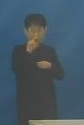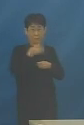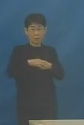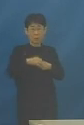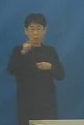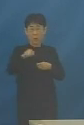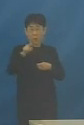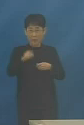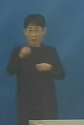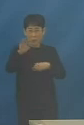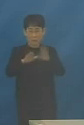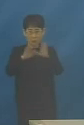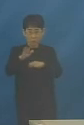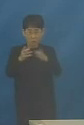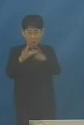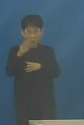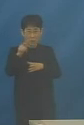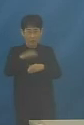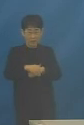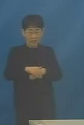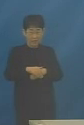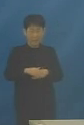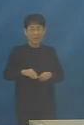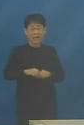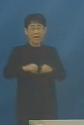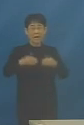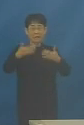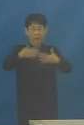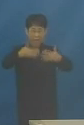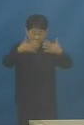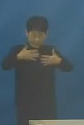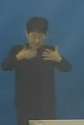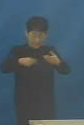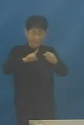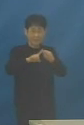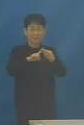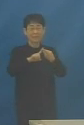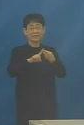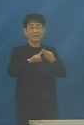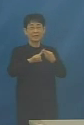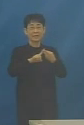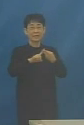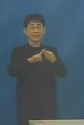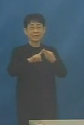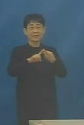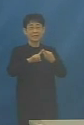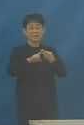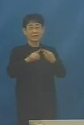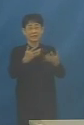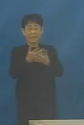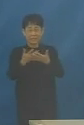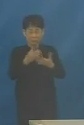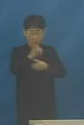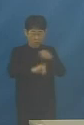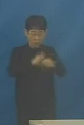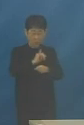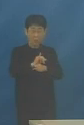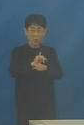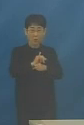騒ぎええまあテレビであるとかあるいはネットの幼鳥今日もちょっと